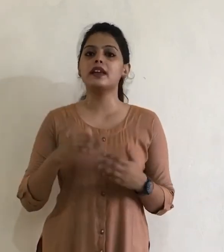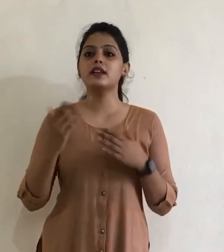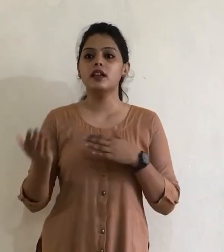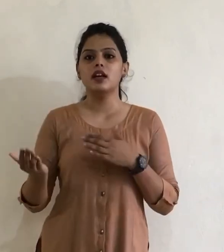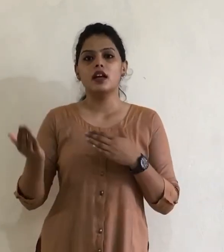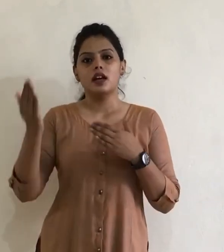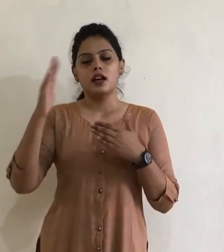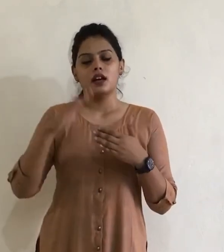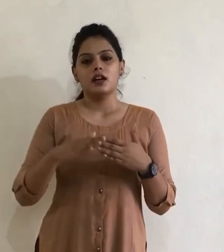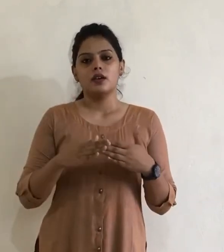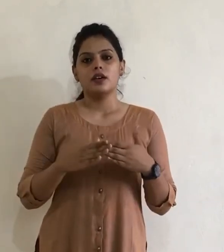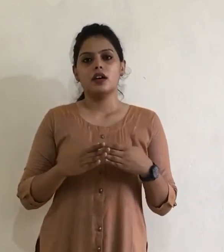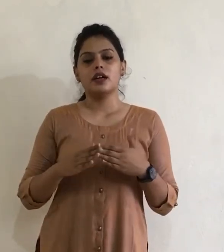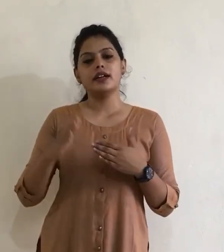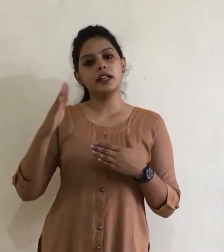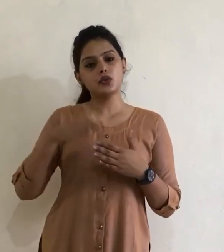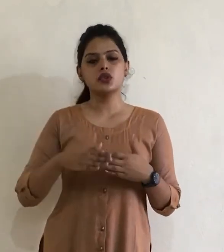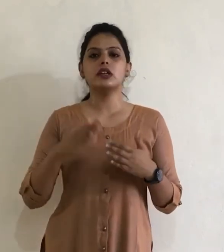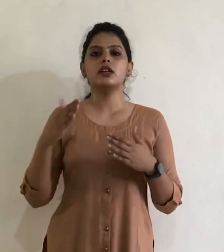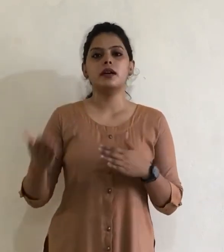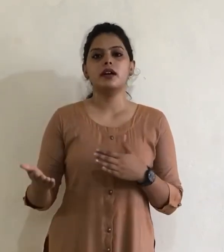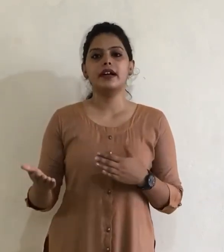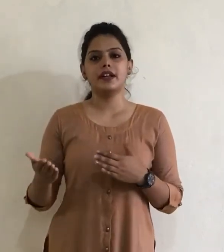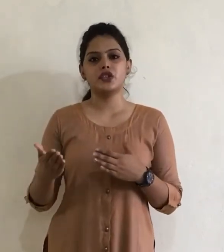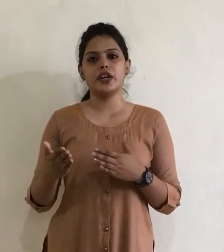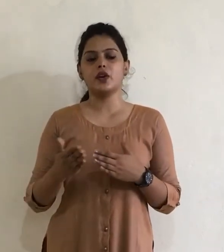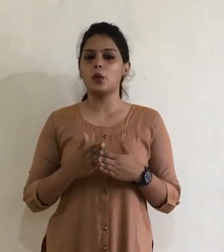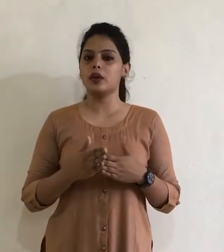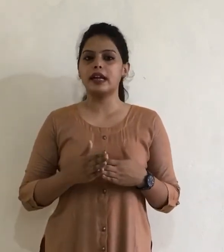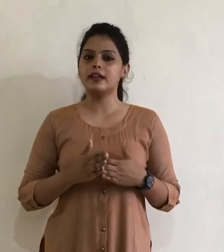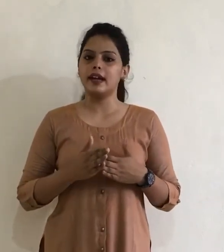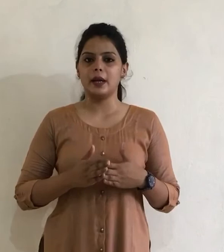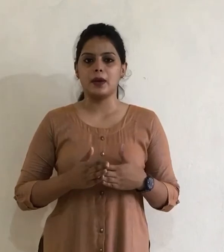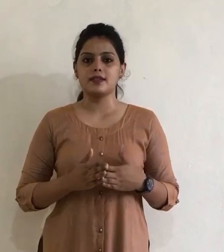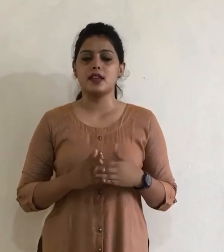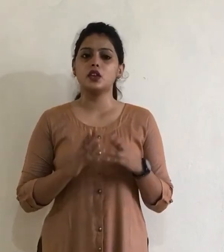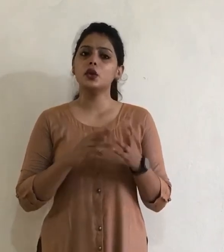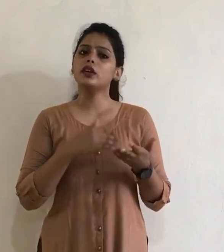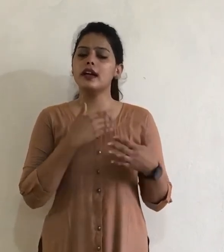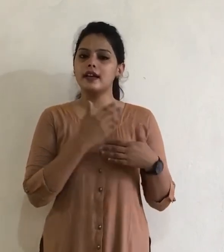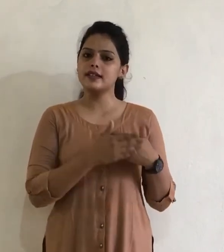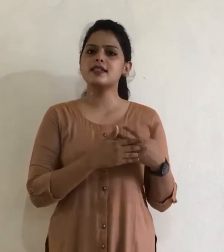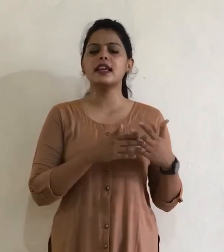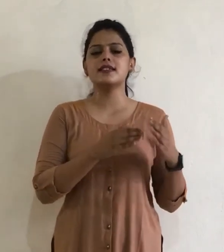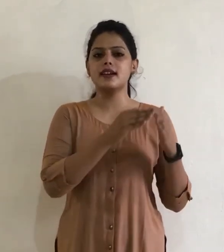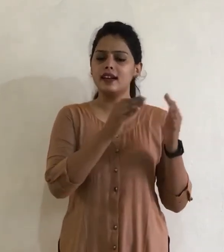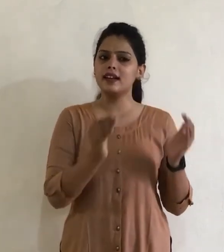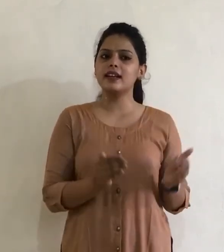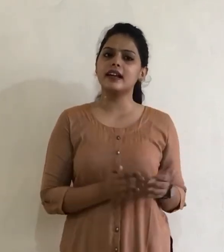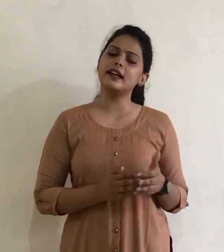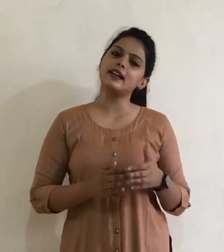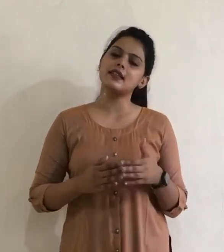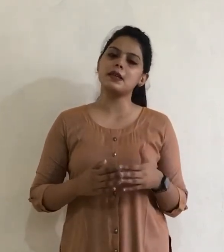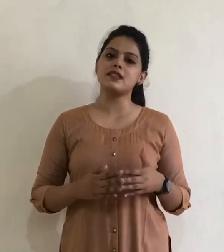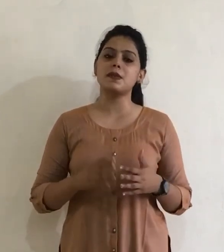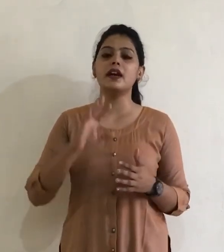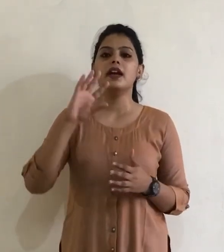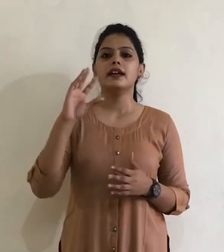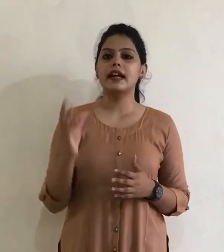can reduce the interest rate over that advance. तो इस तरीके से अलग अलग criteria के basis पे debt